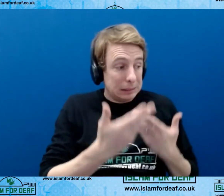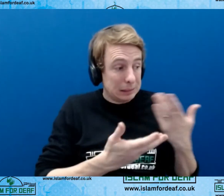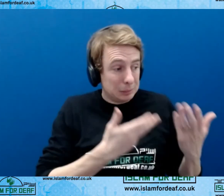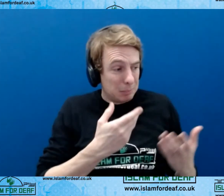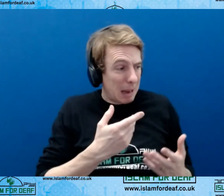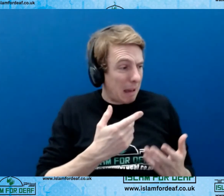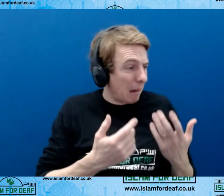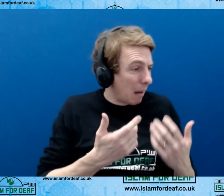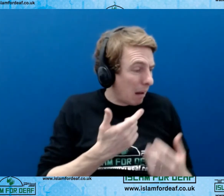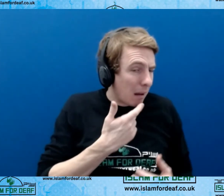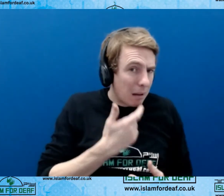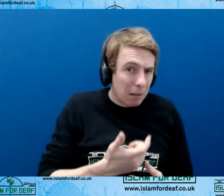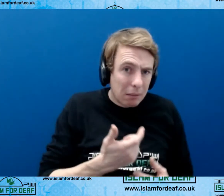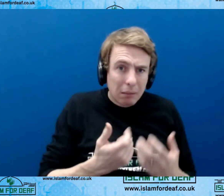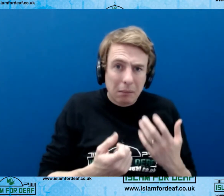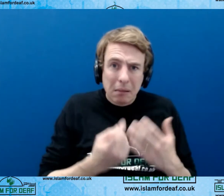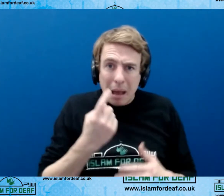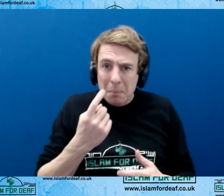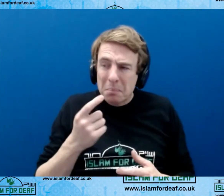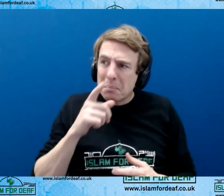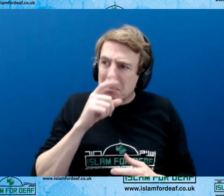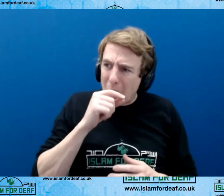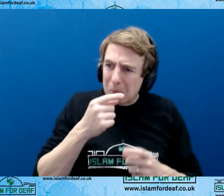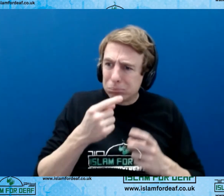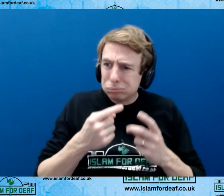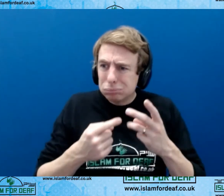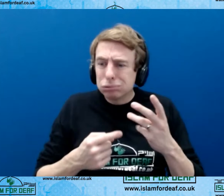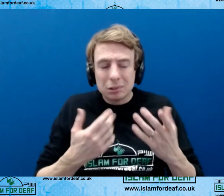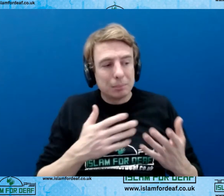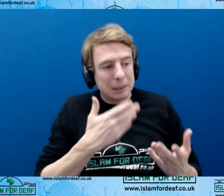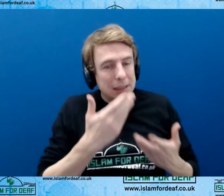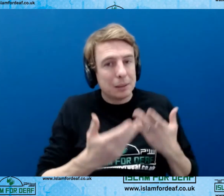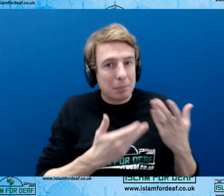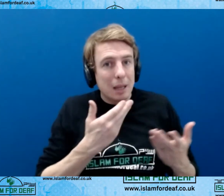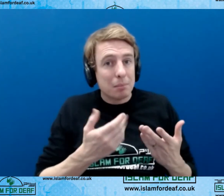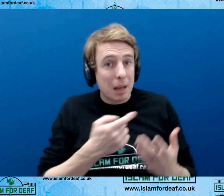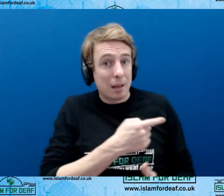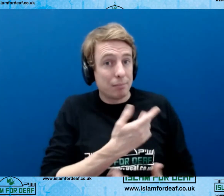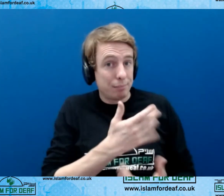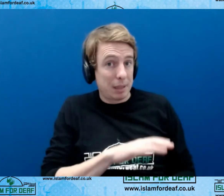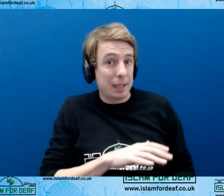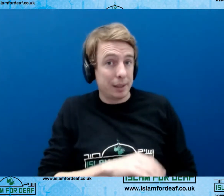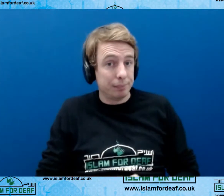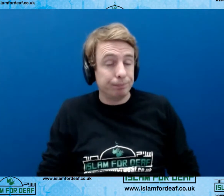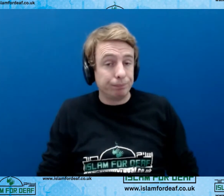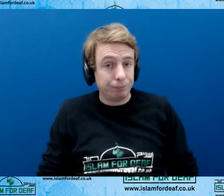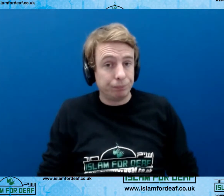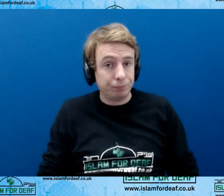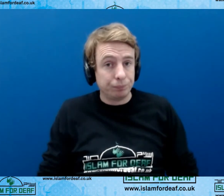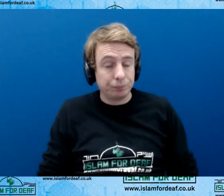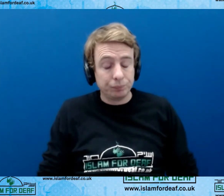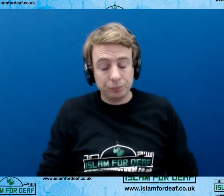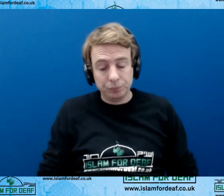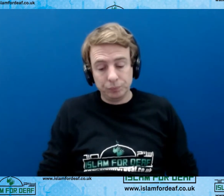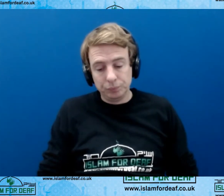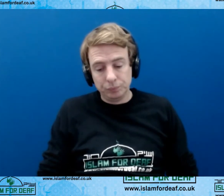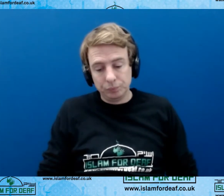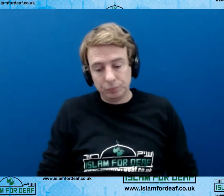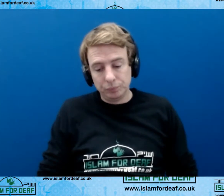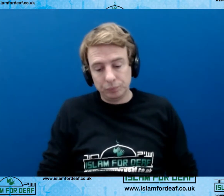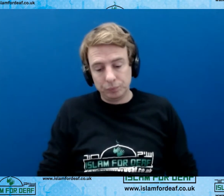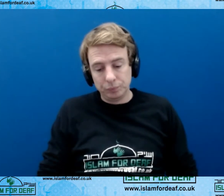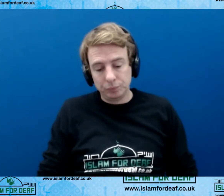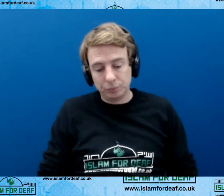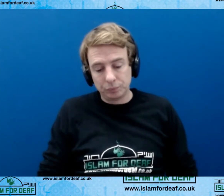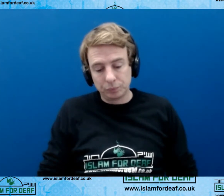فجعل الله سبحانه وتعالى أبرهة وجنوده كعصف مأكول، أي كالزرع الذي هجمت عليه